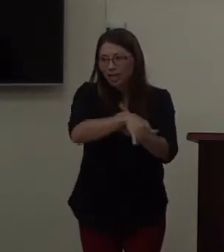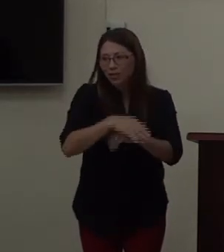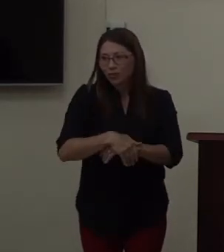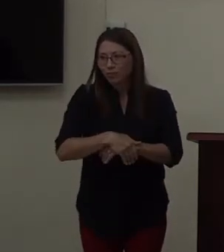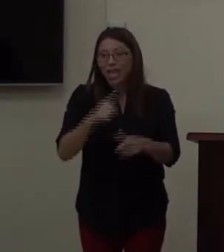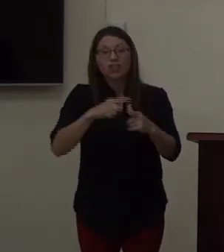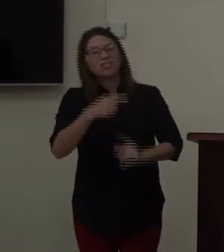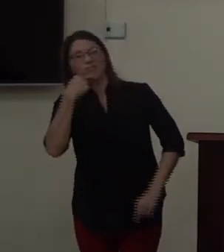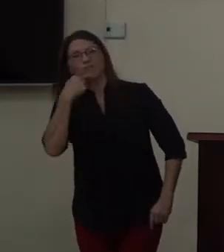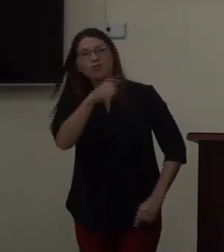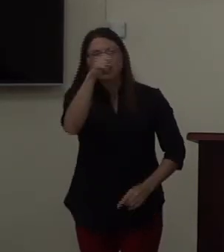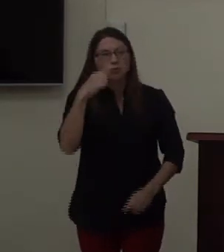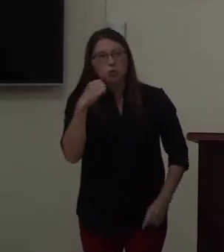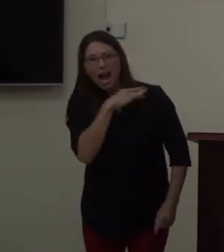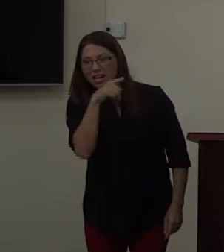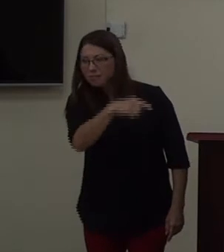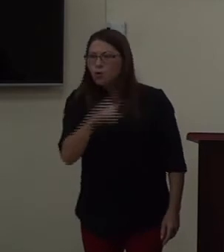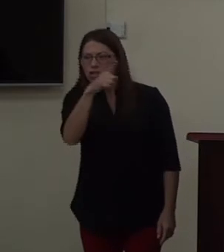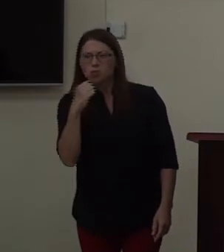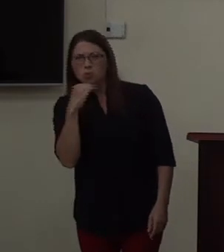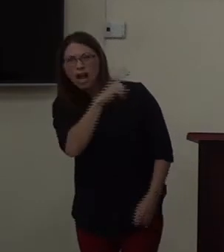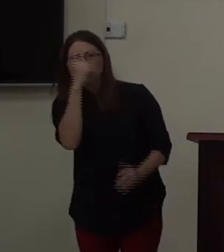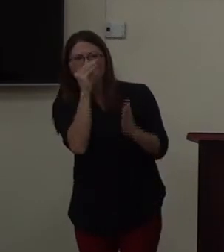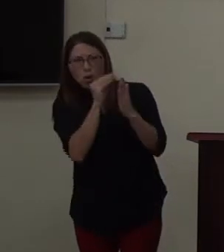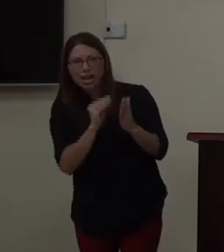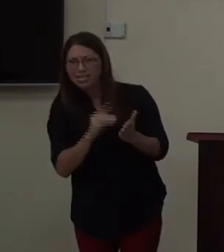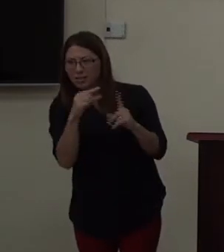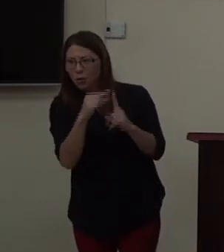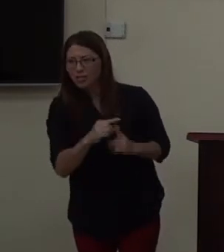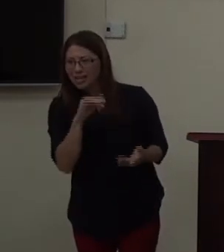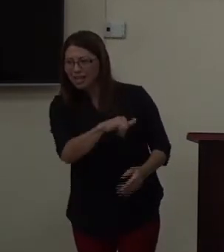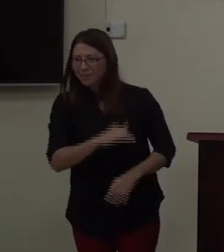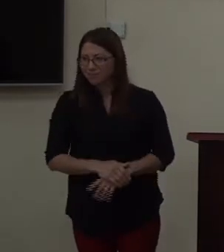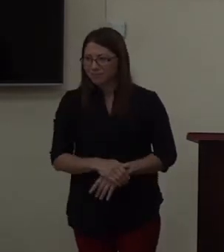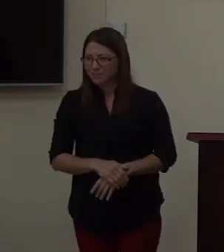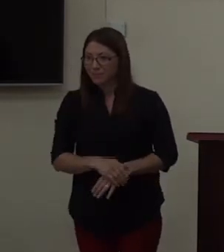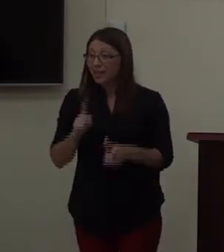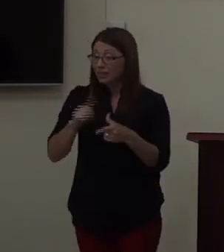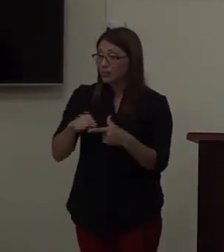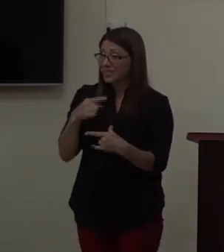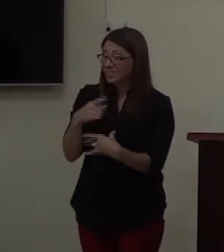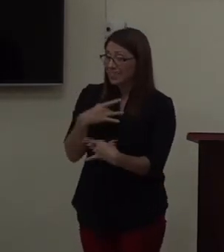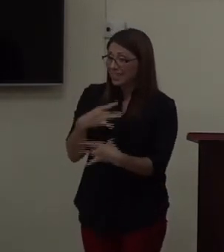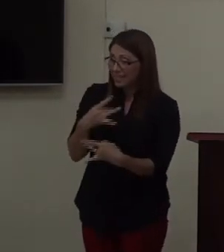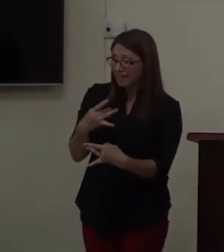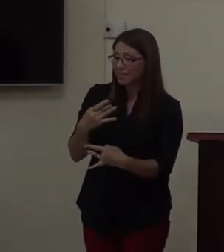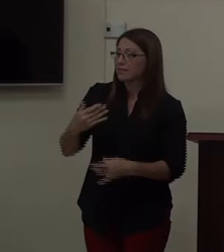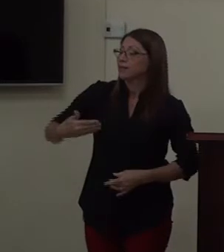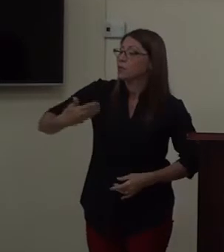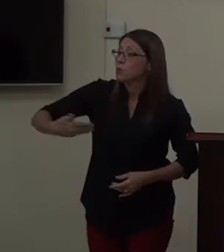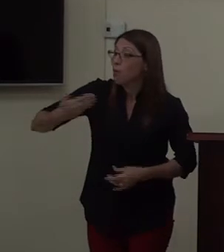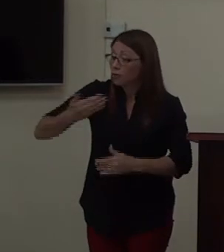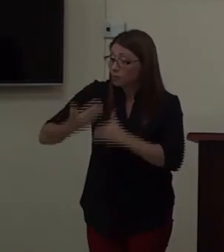era un vulgar. Es un vulgar por poner estas cosas aquí. Entonces, es interesante, por eso cuando los